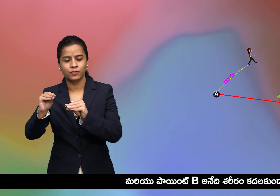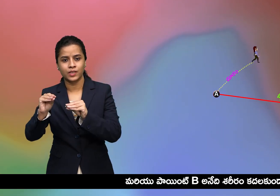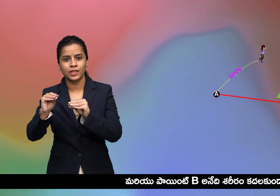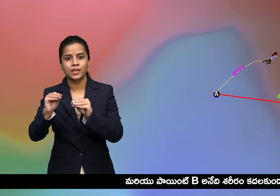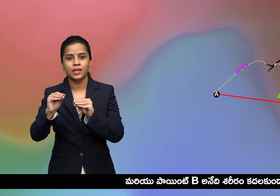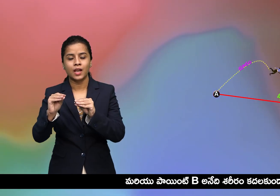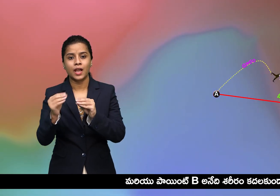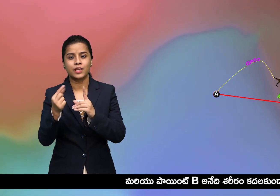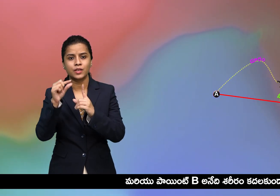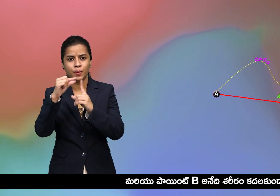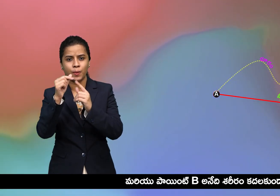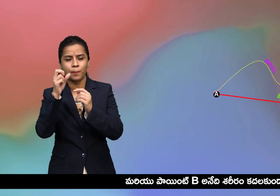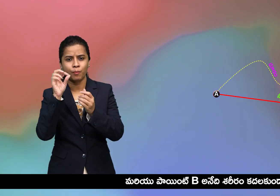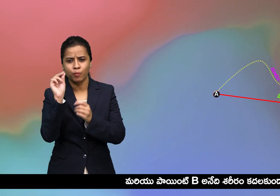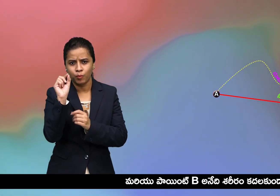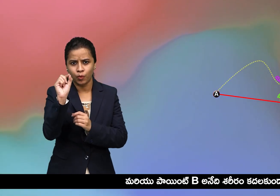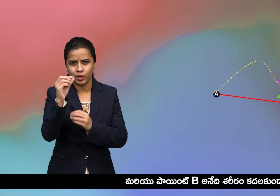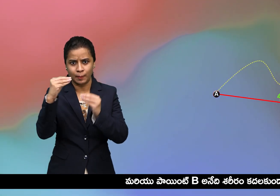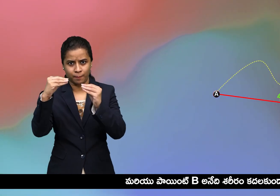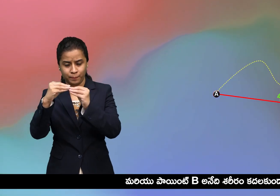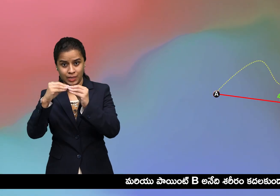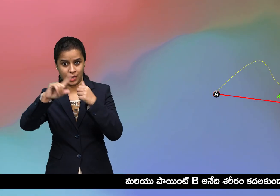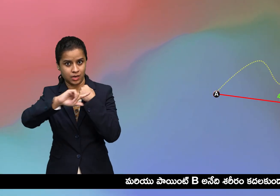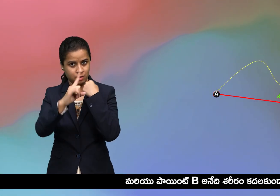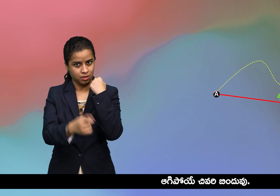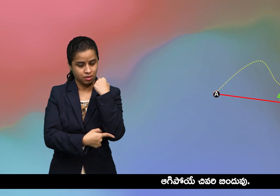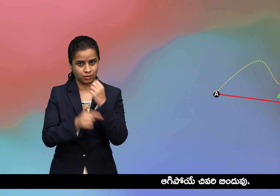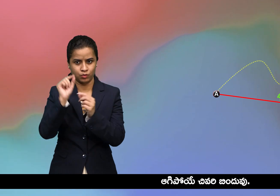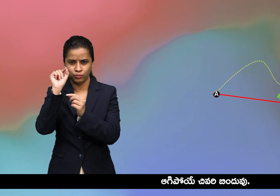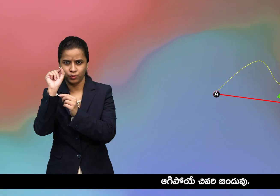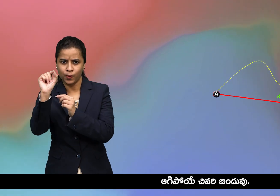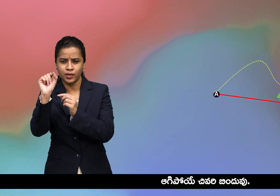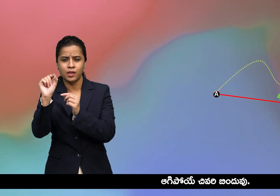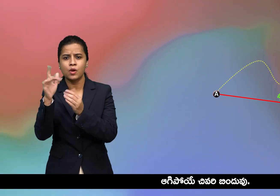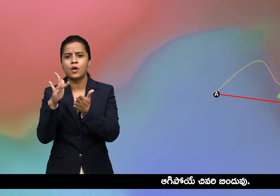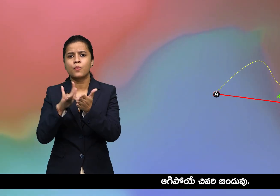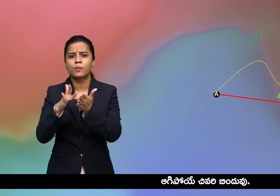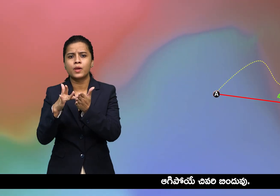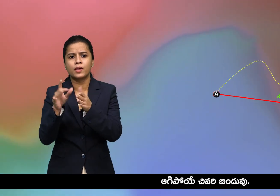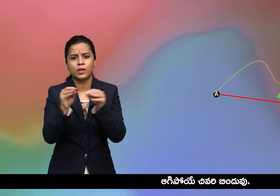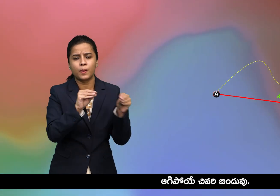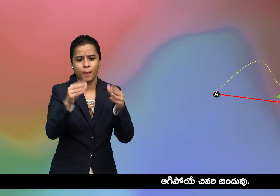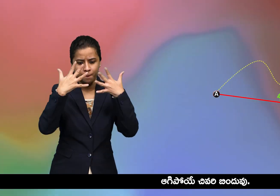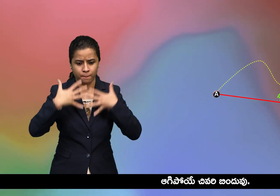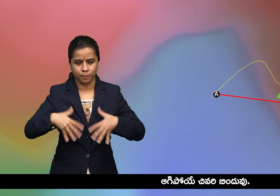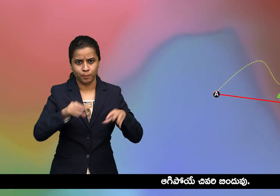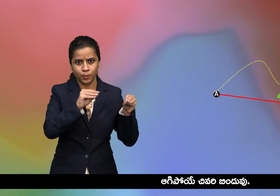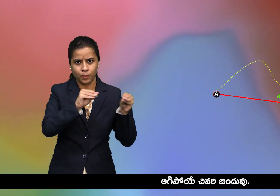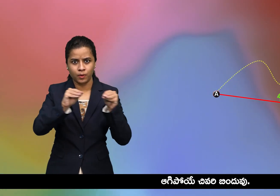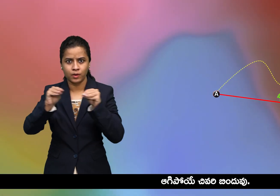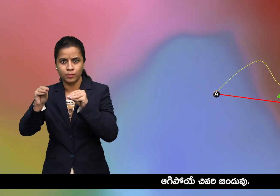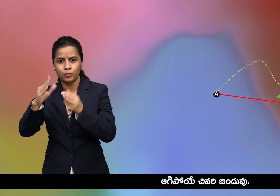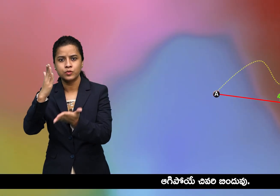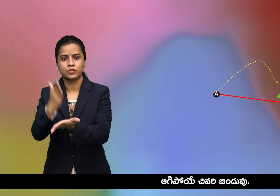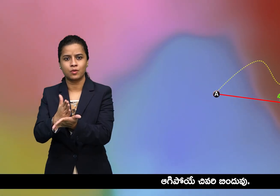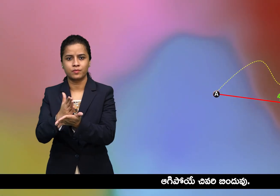మరియు పాయింట్ బి అనేది శరీరం కదలకుండా ఆగిపోయే చివరి బిందువు.